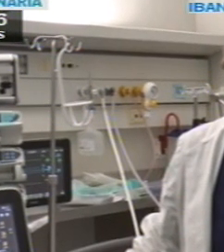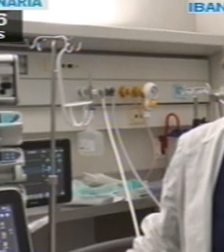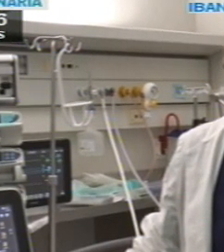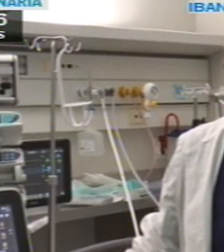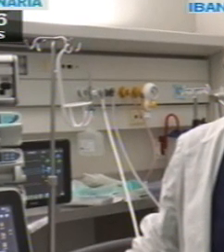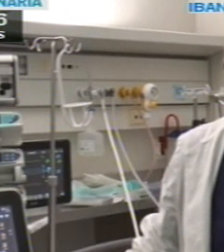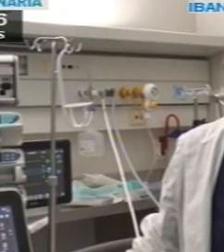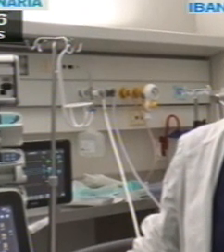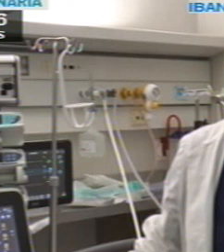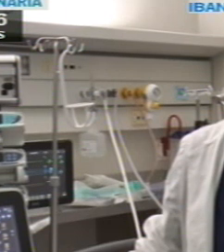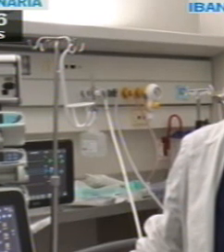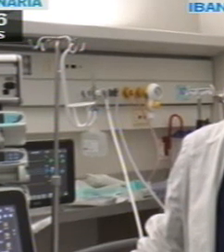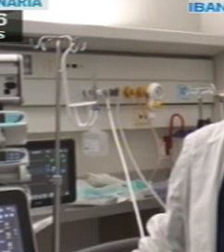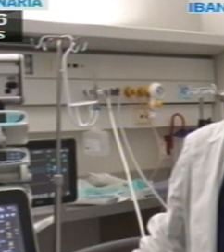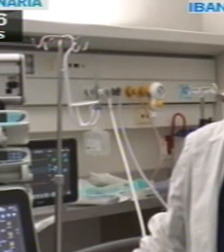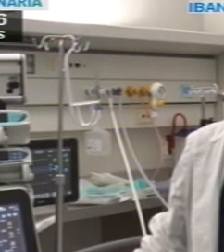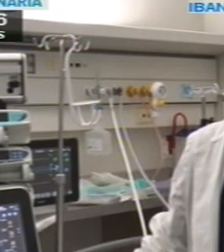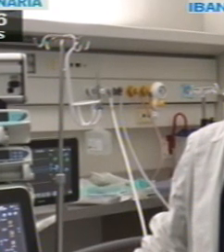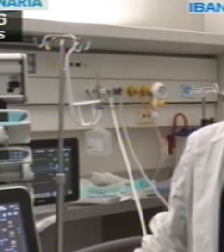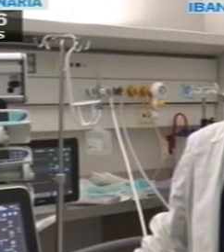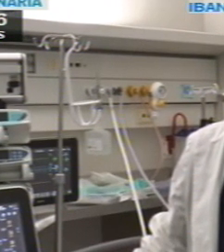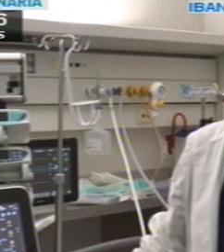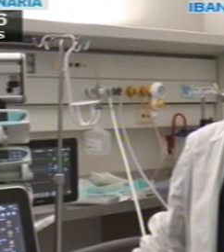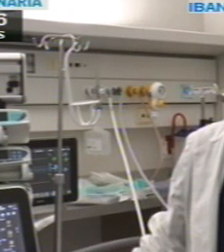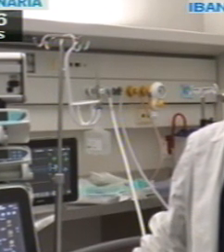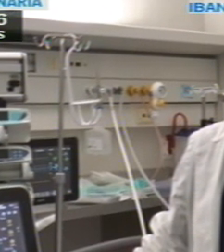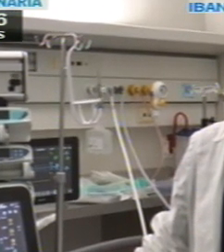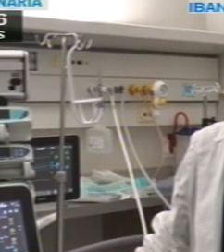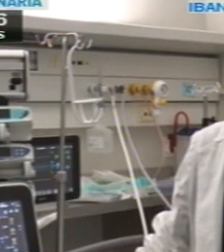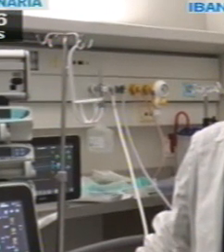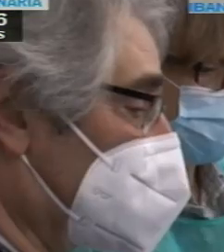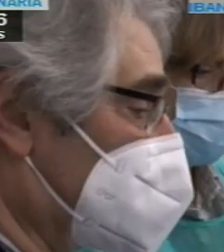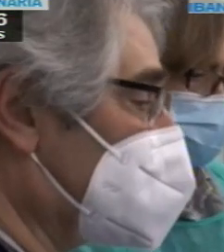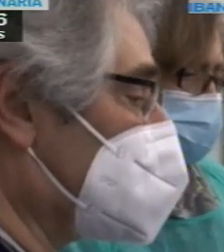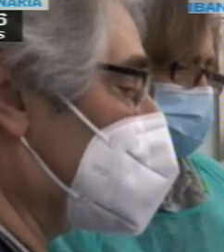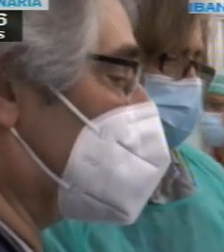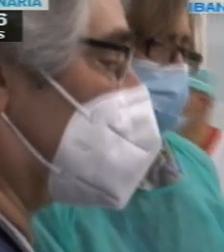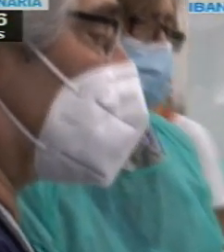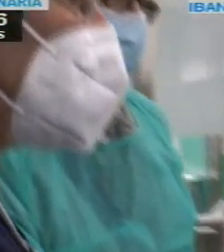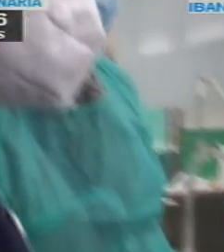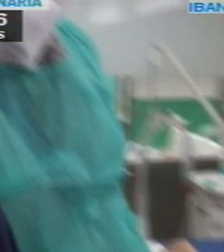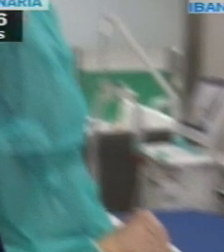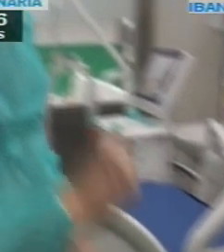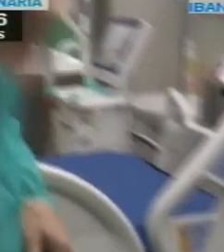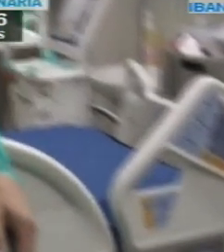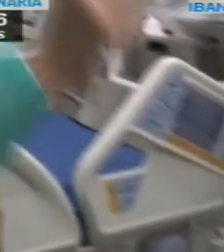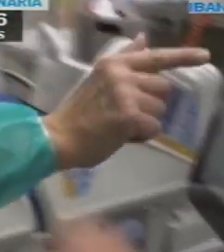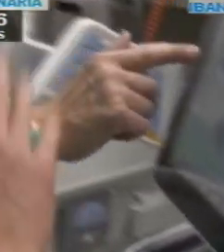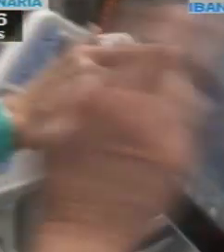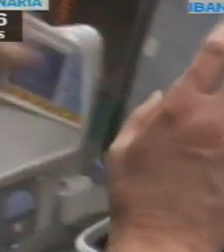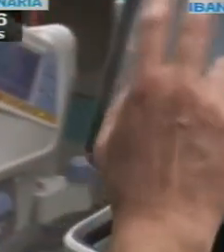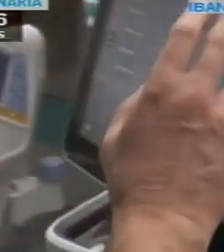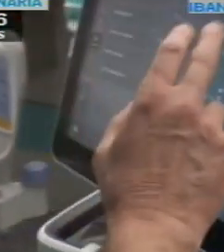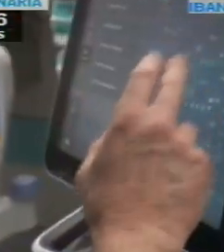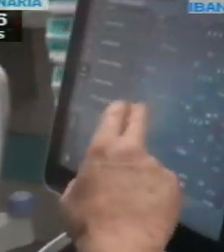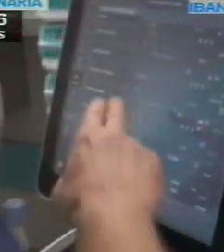portato materiale nuovo che era previsto di dover andare pian pianino nel corso degli anni ad acquistare. Grazie alle vostre donazioni però le attrezzature sono arrivate